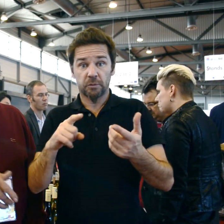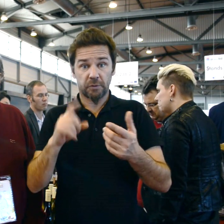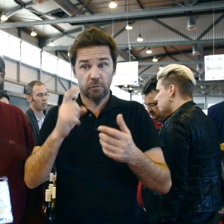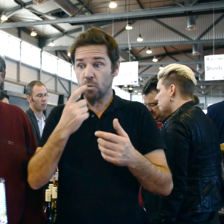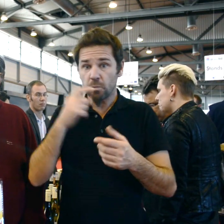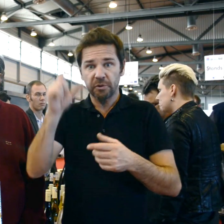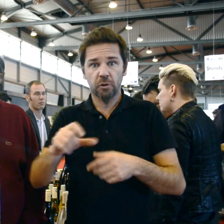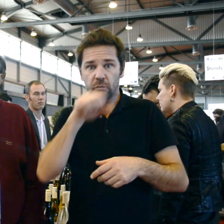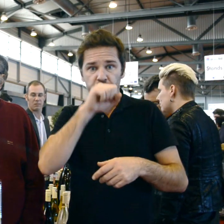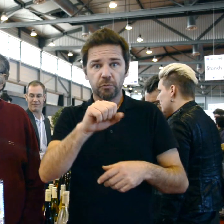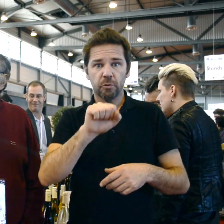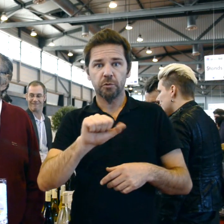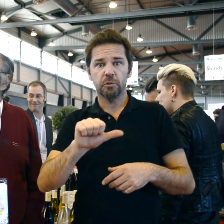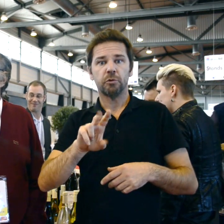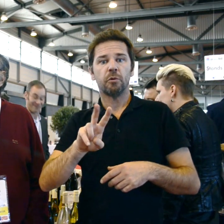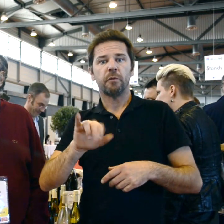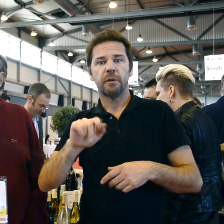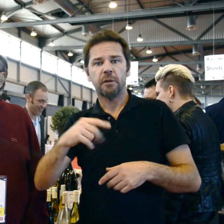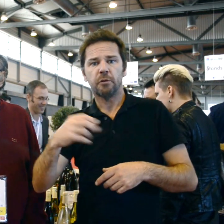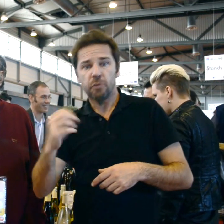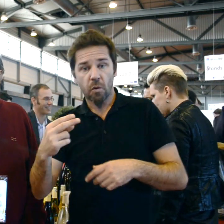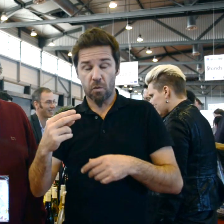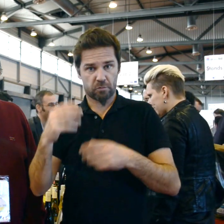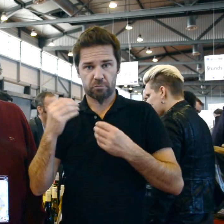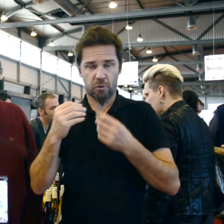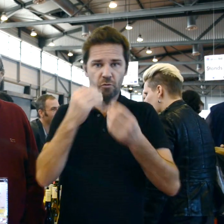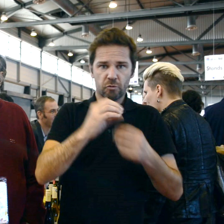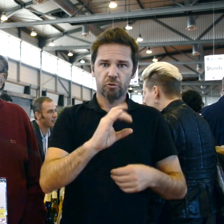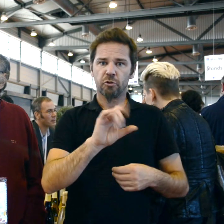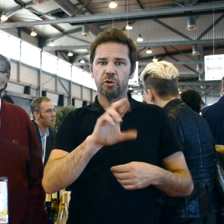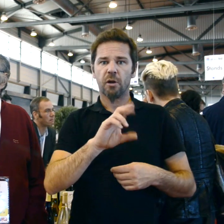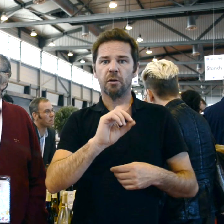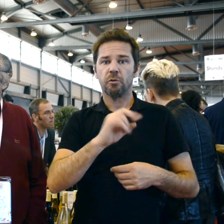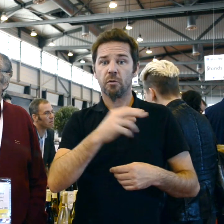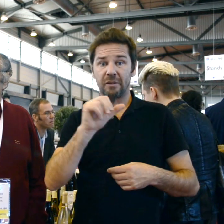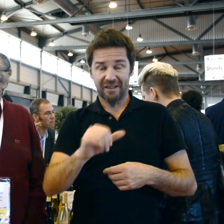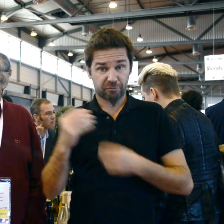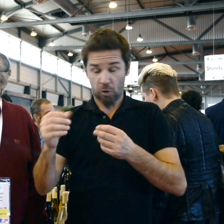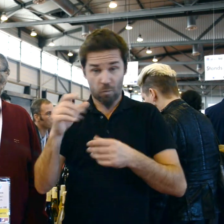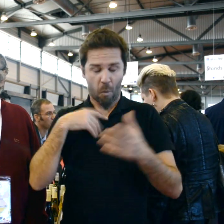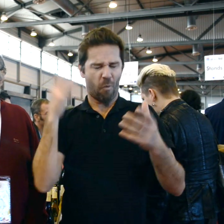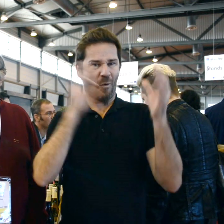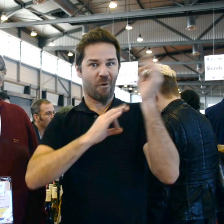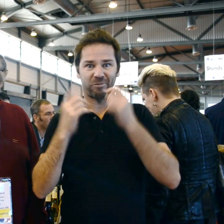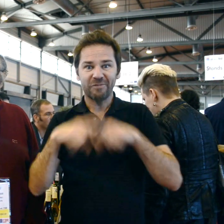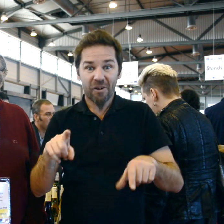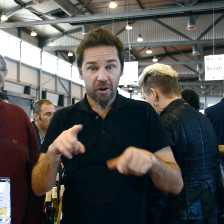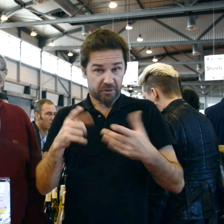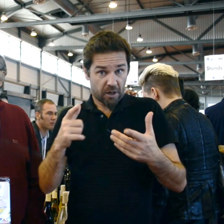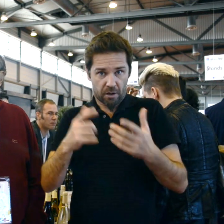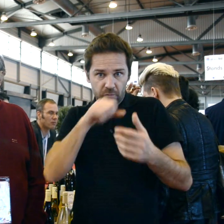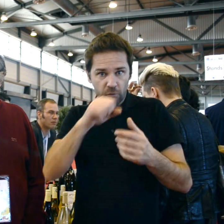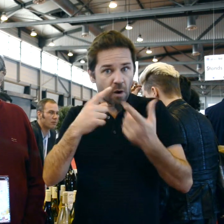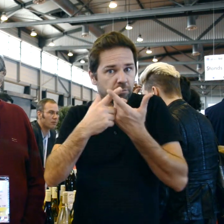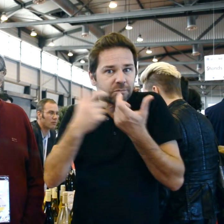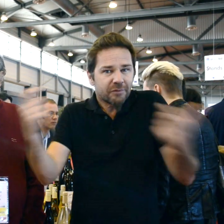de chardonnay, de sauvignon ou de cabernet. Mais après tout, bon, vive la diversité aussi, voilà. Et que de savoir qu'on ne maîtrise pas